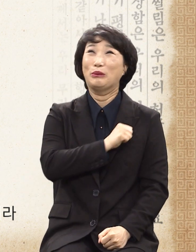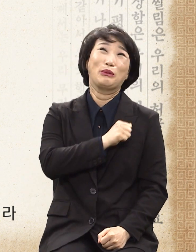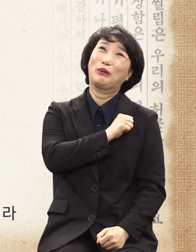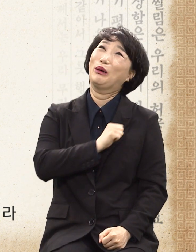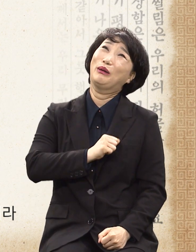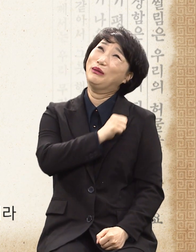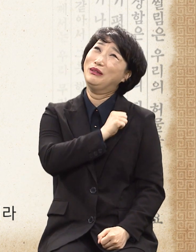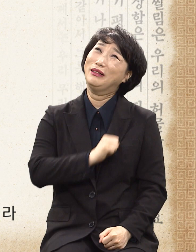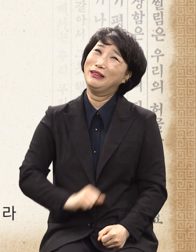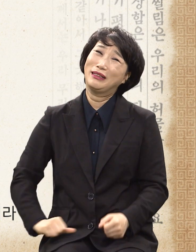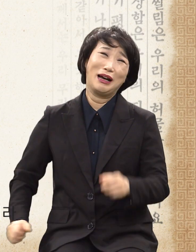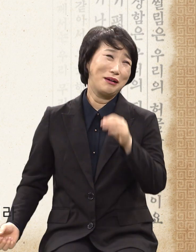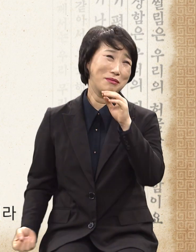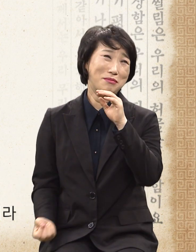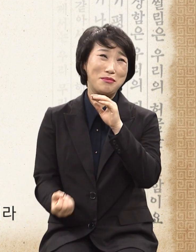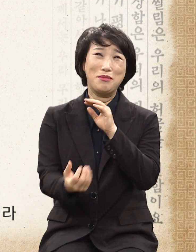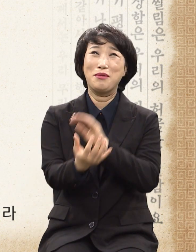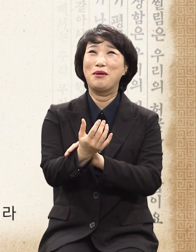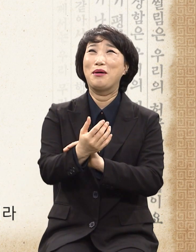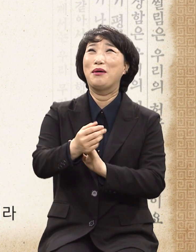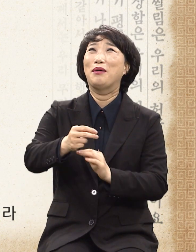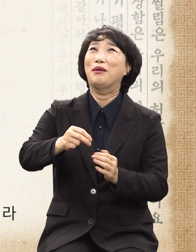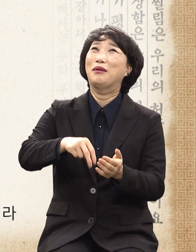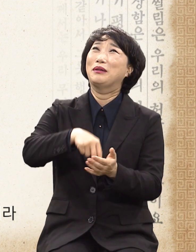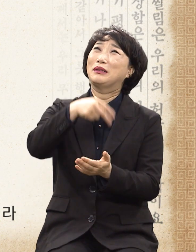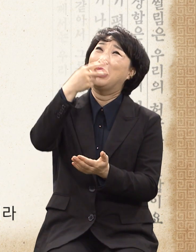지고 견디다